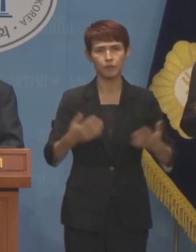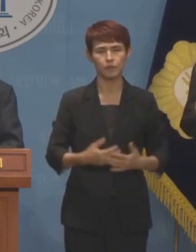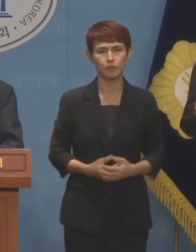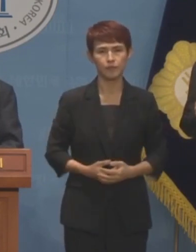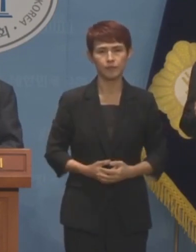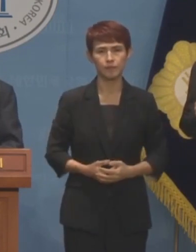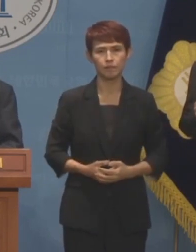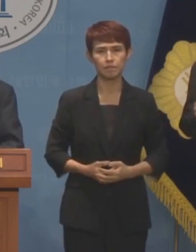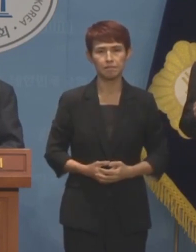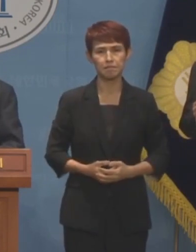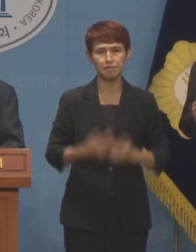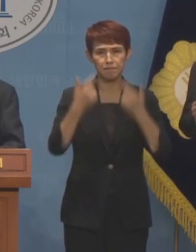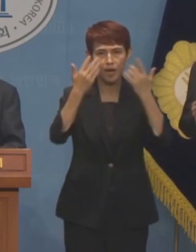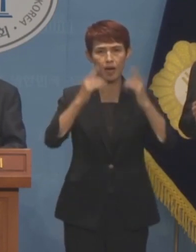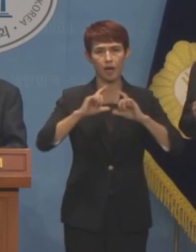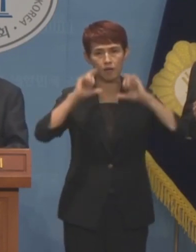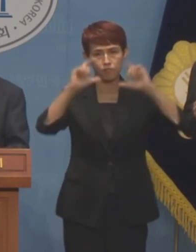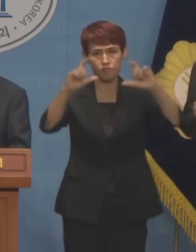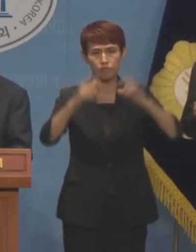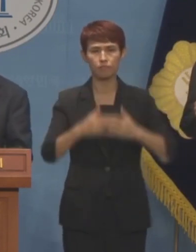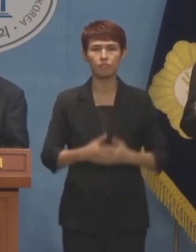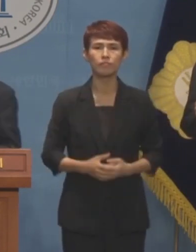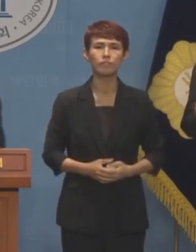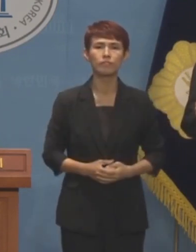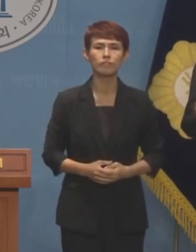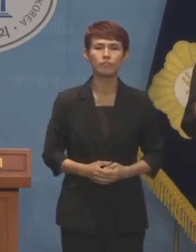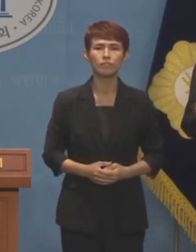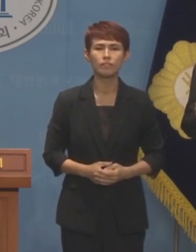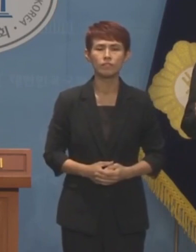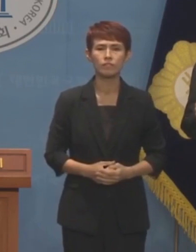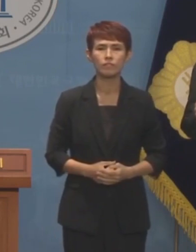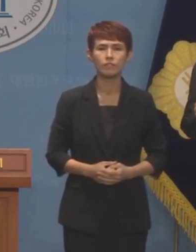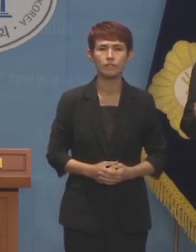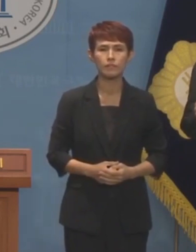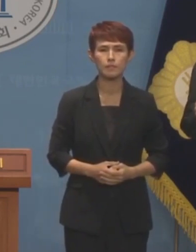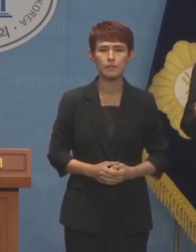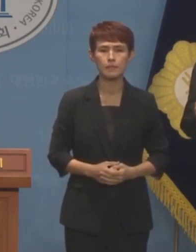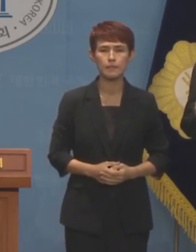없음을 분명히 밝혀둡니다. 이상입니다.